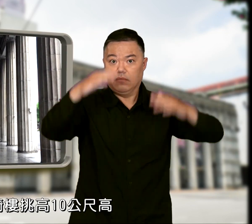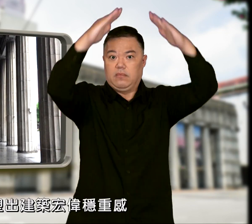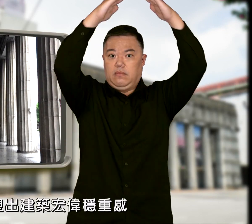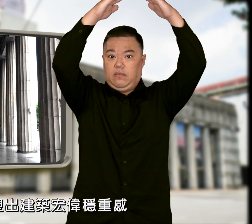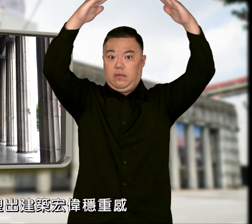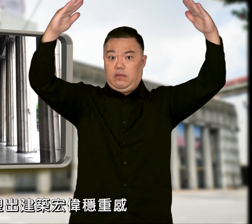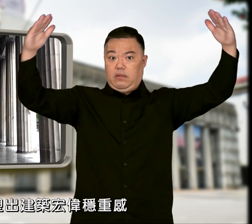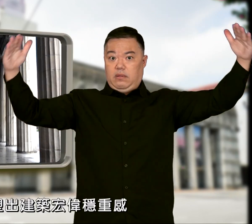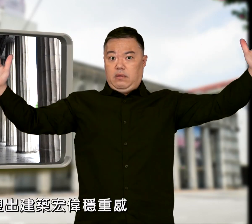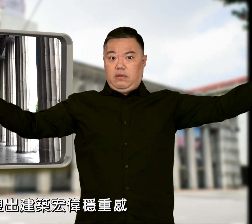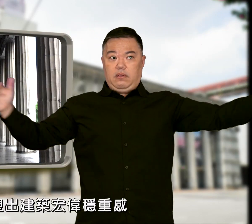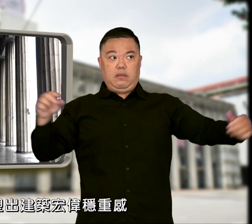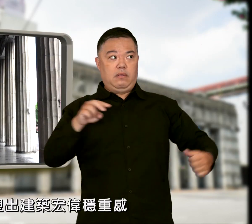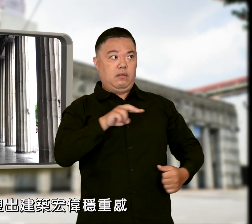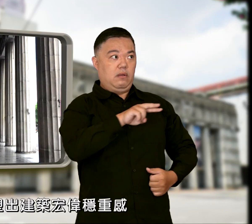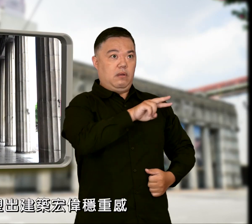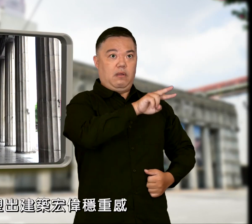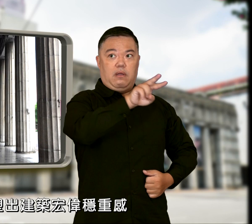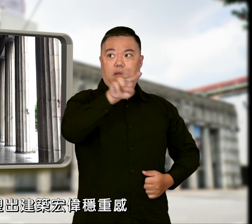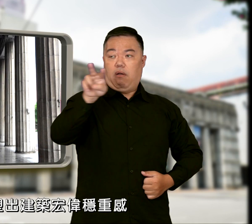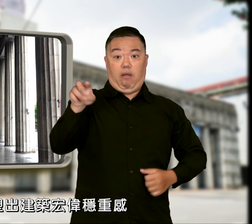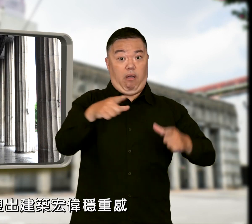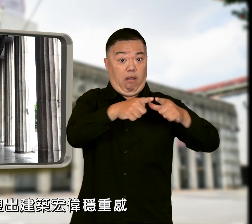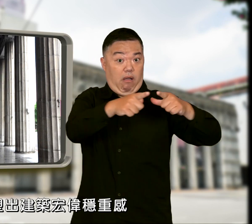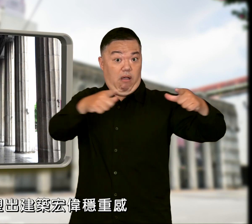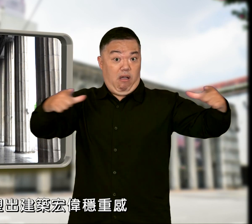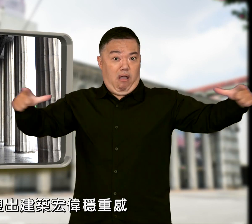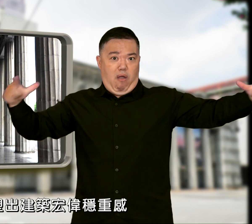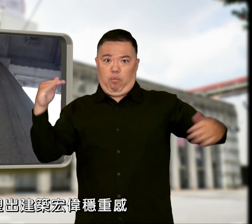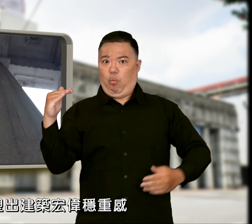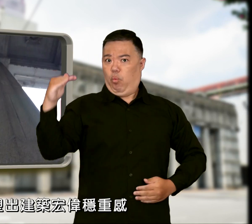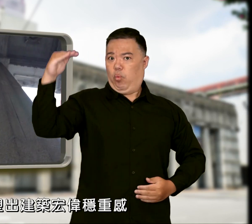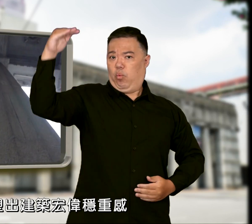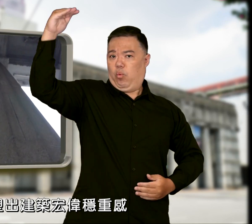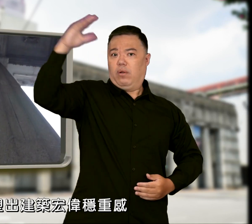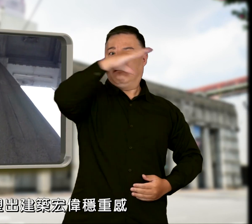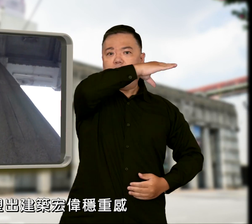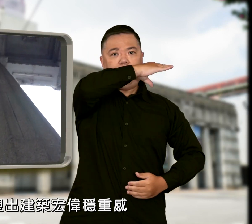形塑出建筑宏伟稳重感。